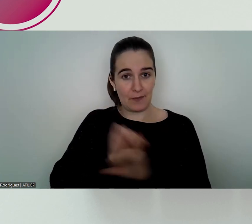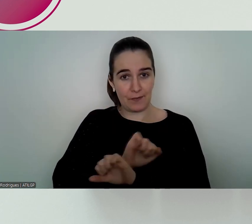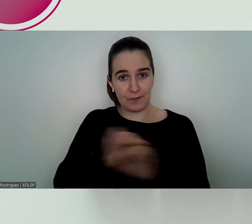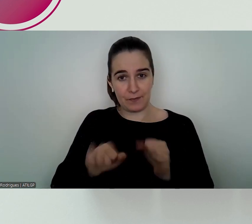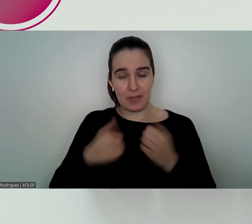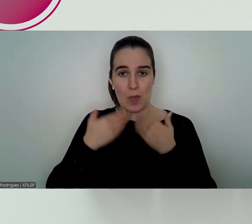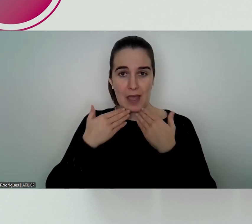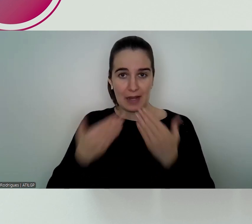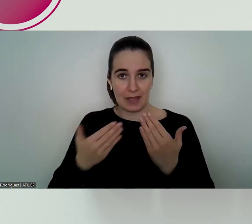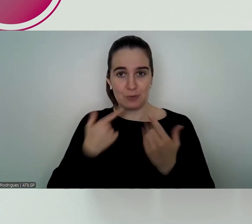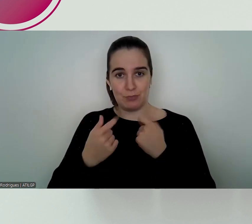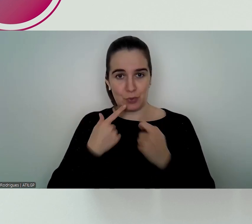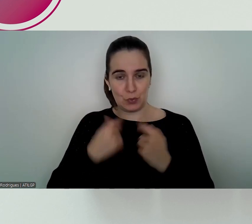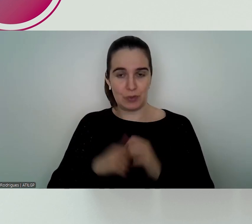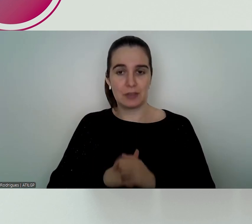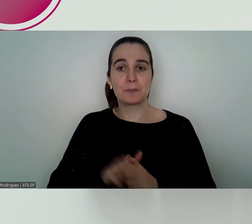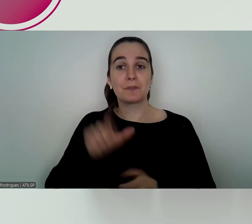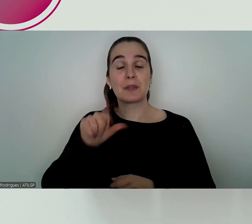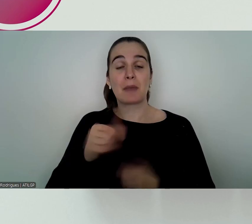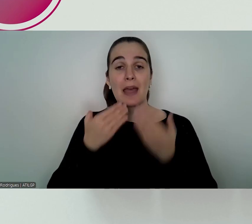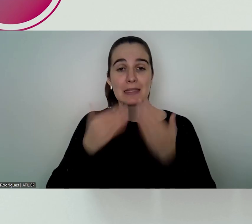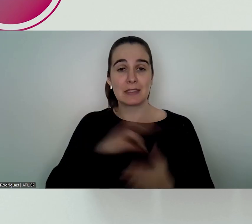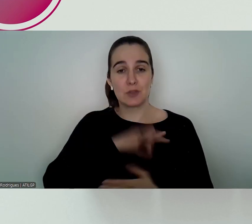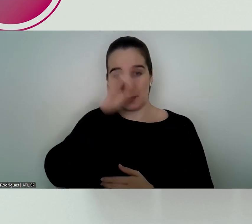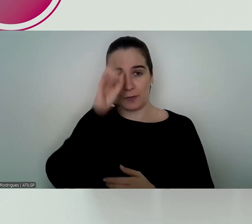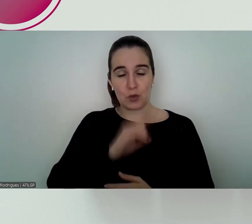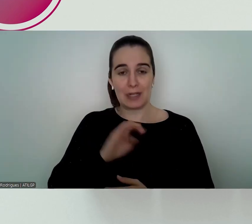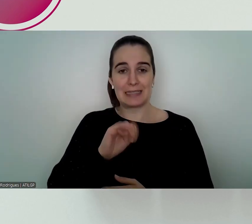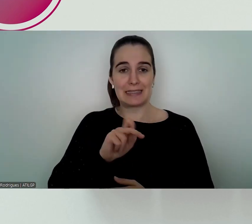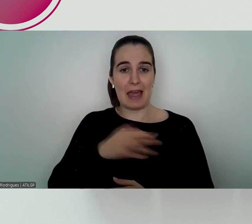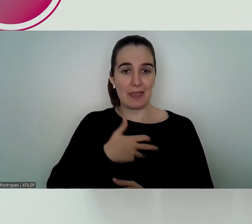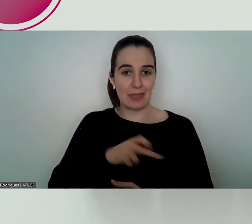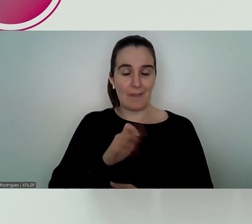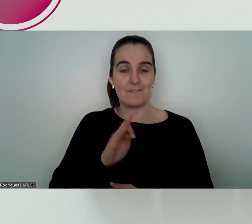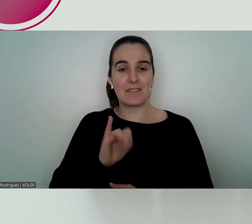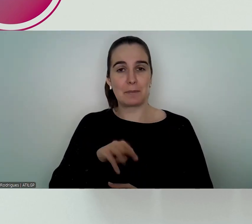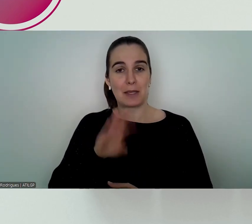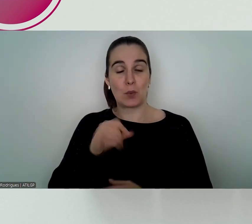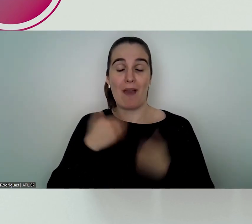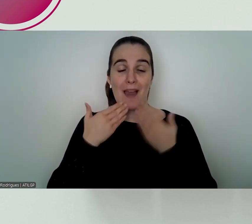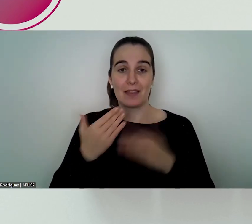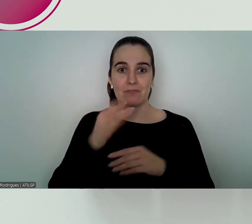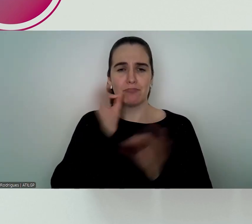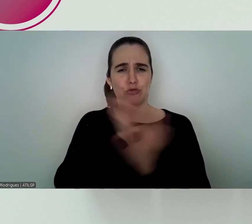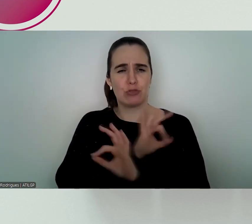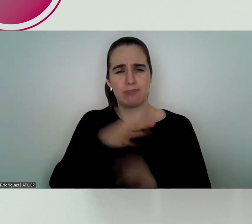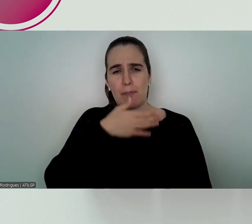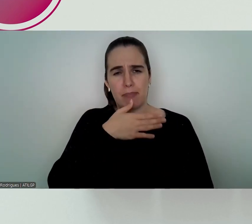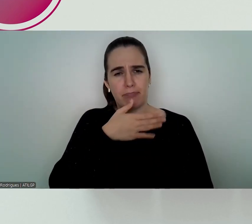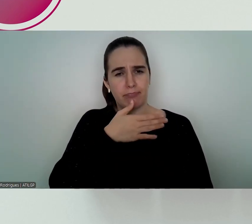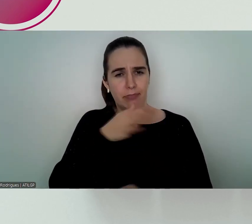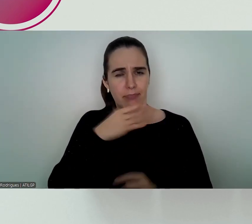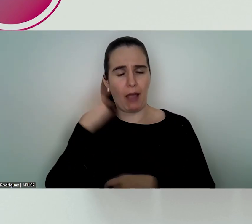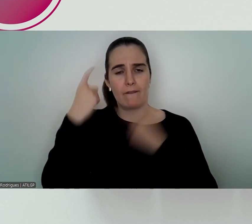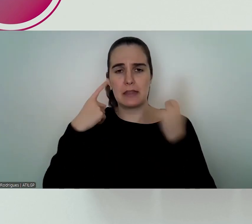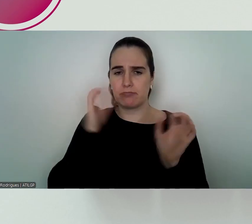questões que colocaram. Agradecer à senhora professora Sandra Firmino pela excelente intervenção, pela